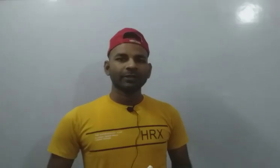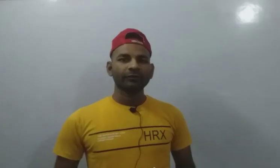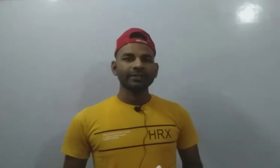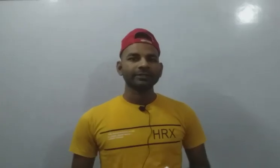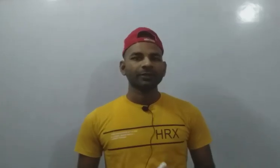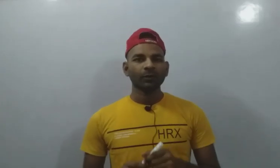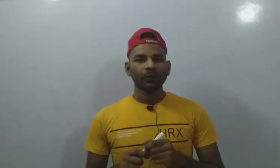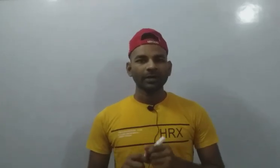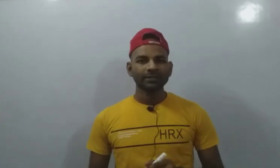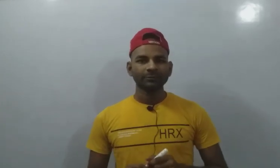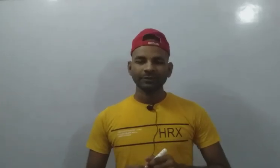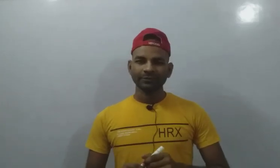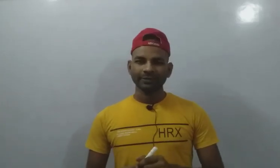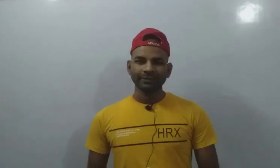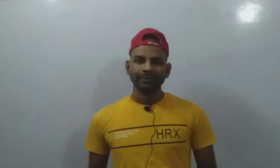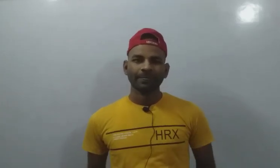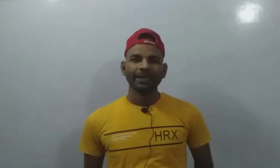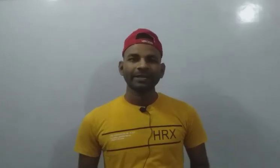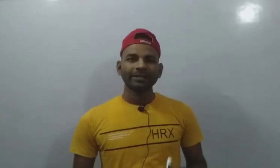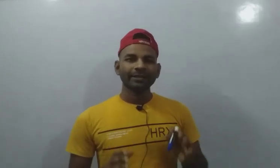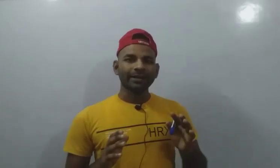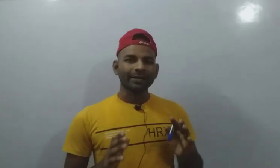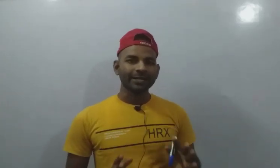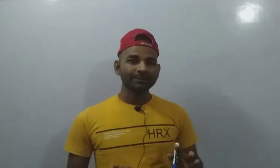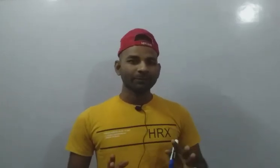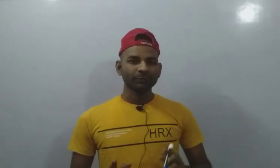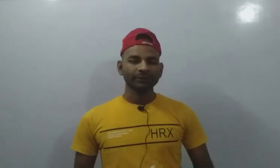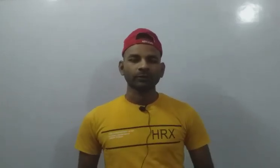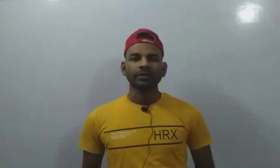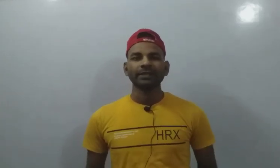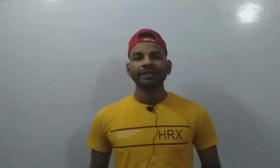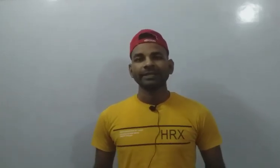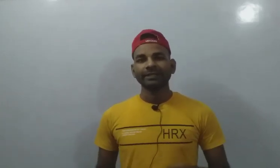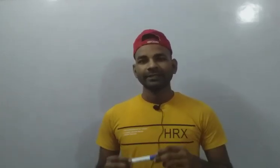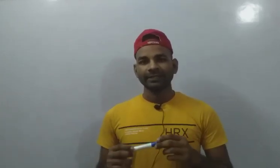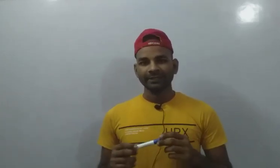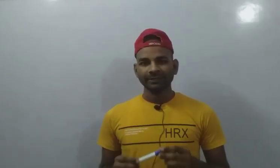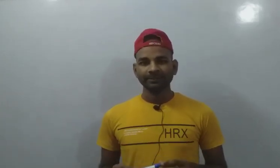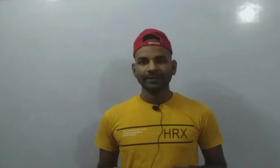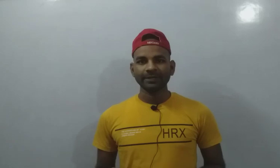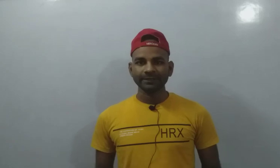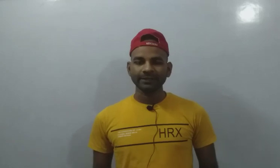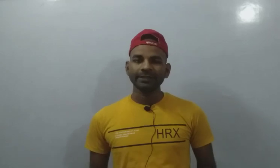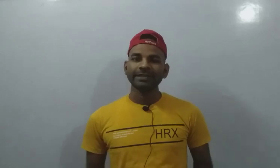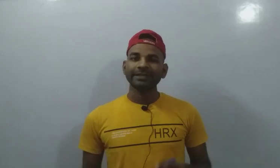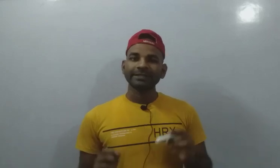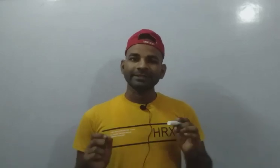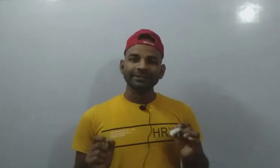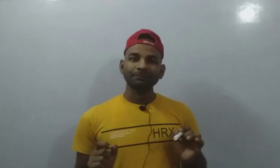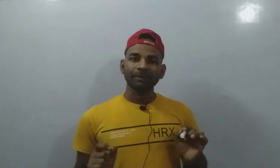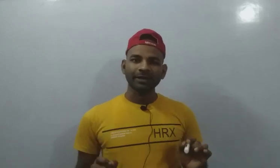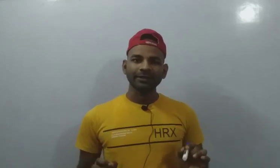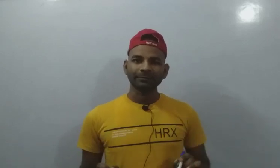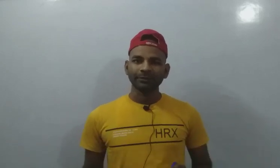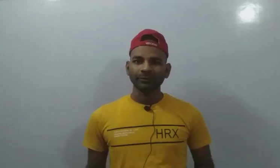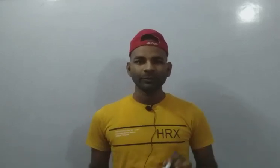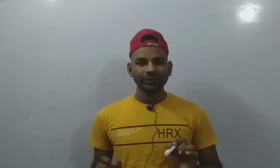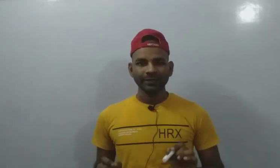हेलो फ्रेंड्स, वेलकम टू दिस चैनल। आज मैं आपको बताऊंगा कि किस प्रकार से किसी बहरे आदमी को इंग्लिश